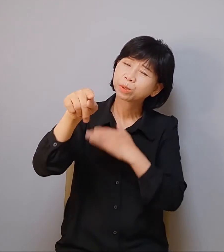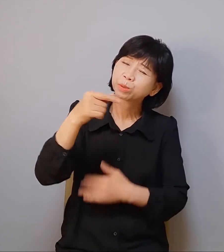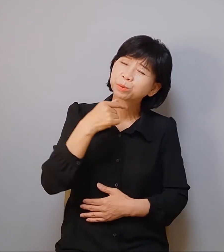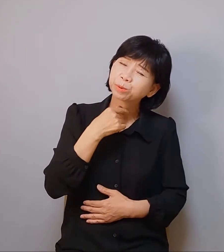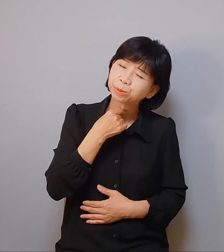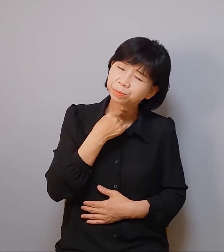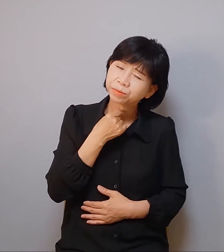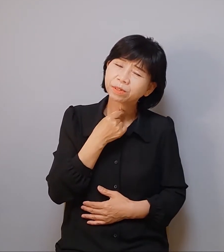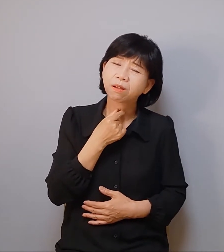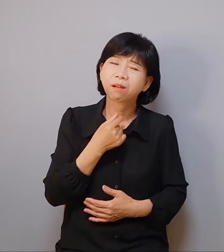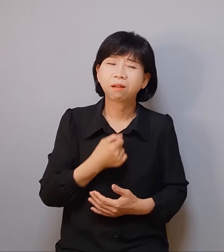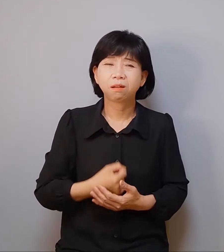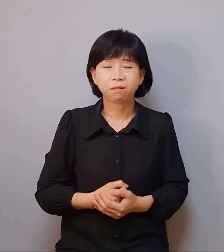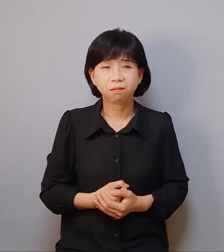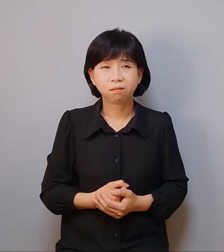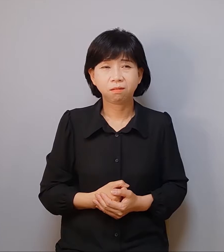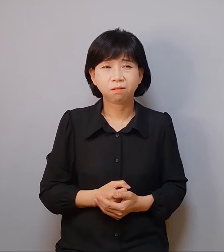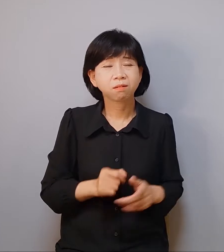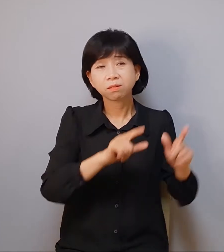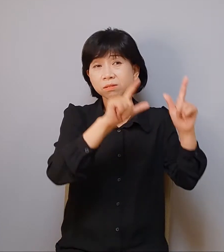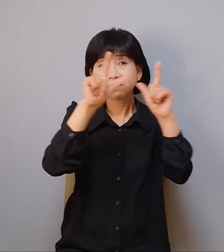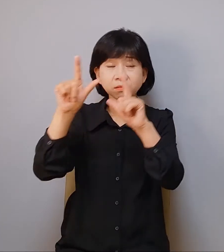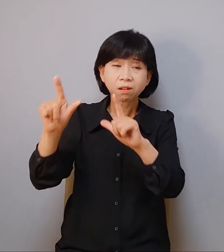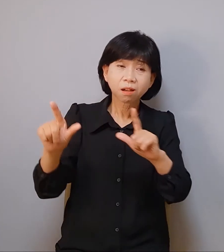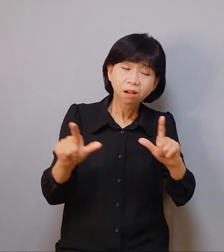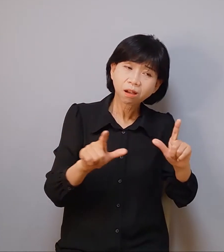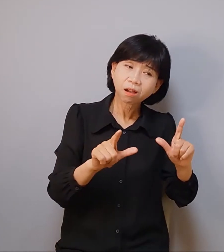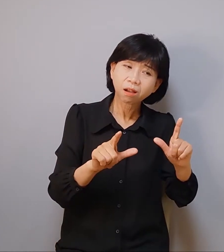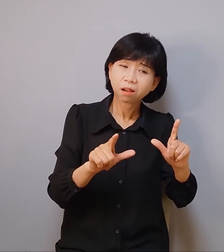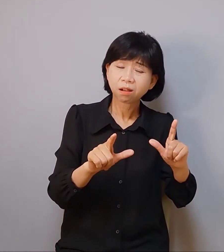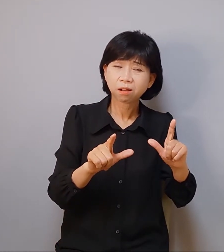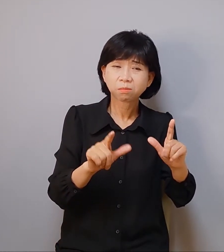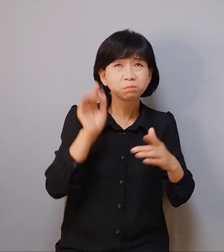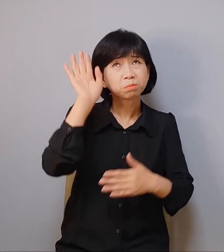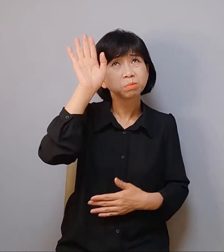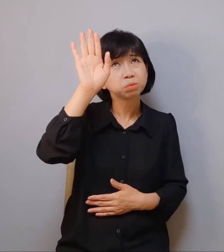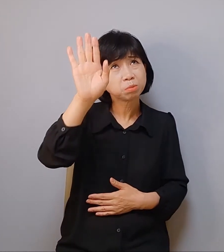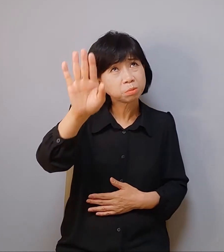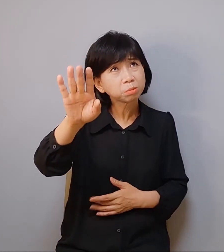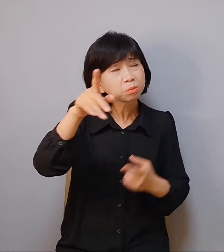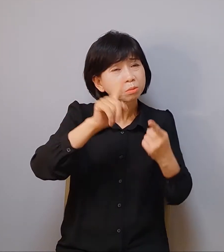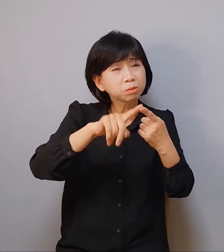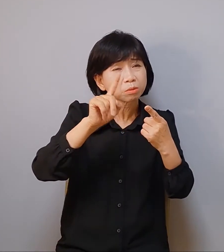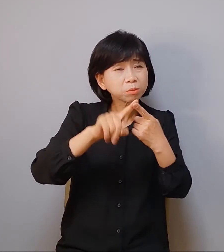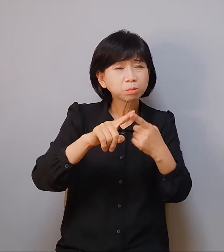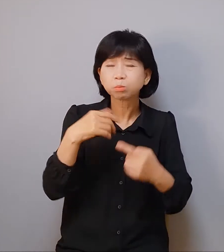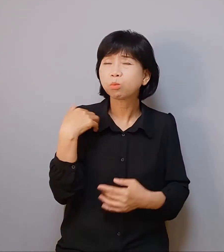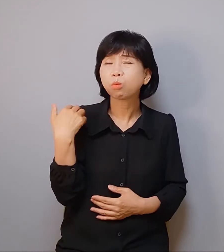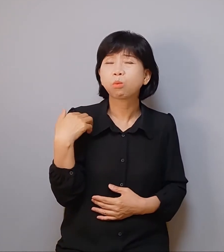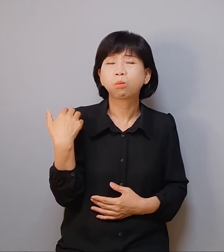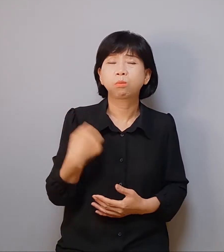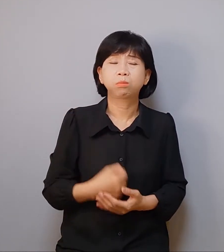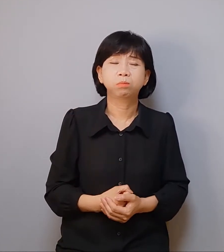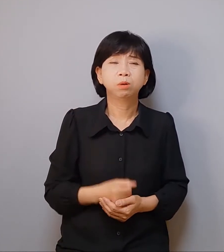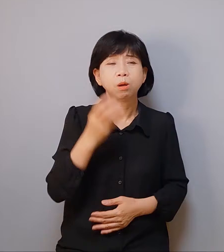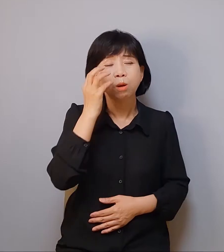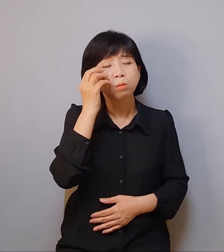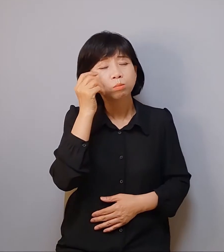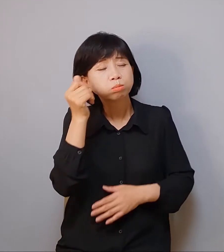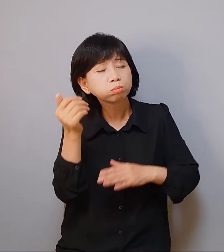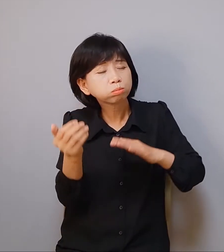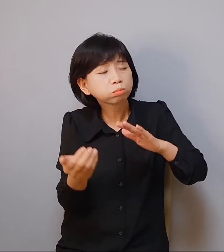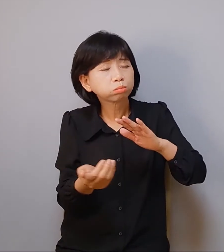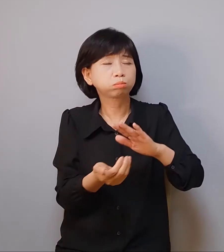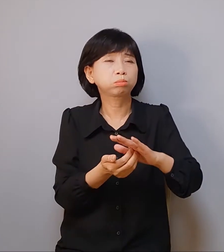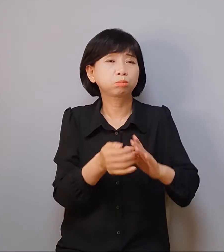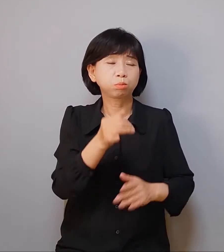우리는 알다가도 모릅니다. 모든 일들이 잘 풀릴 때가 있습니다. 그런데 계속 일이